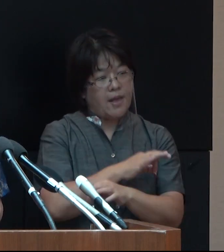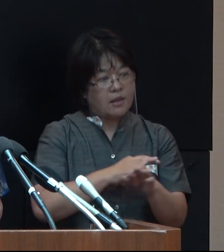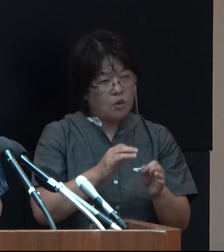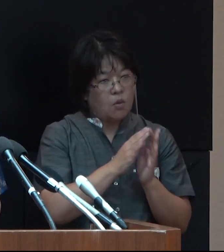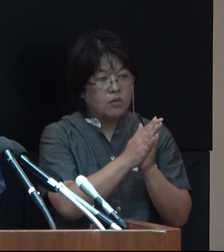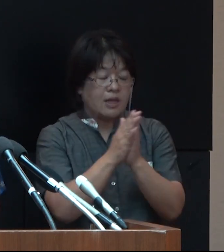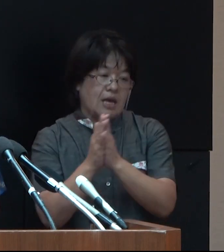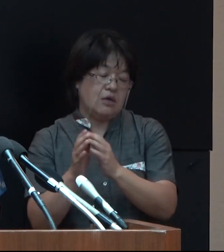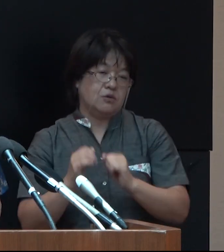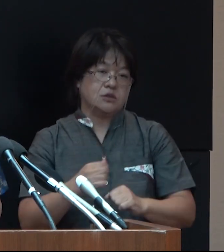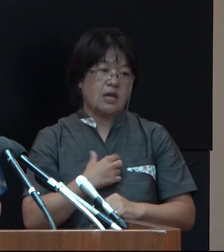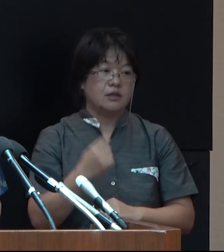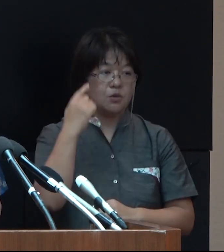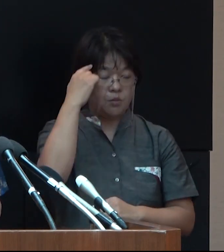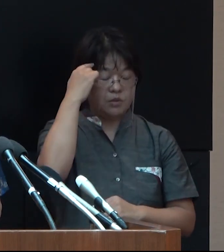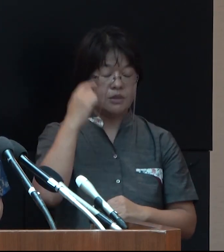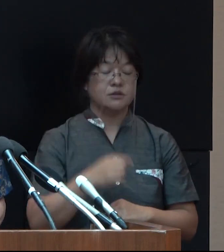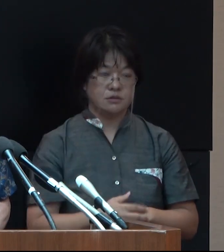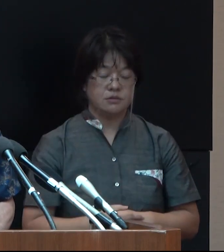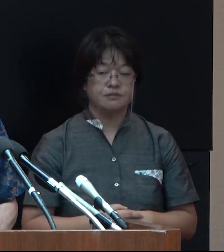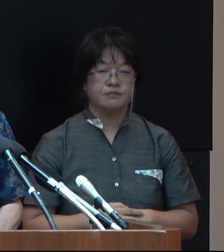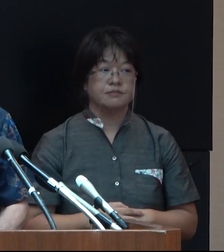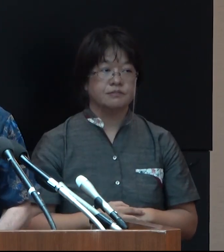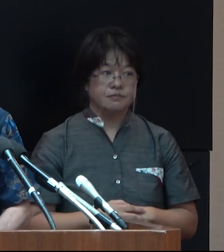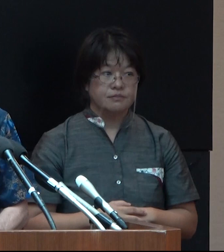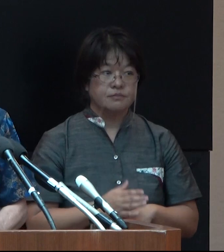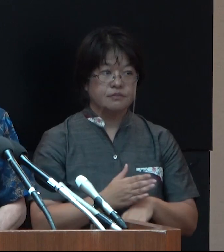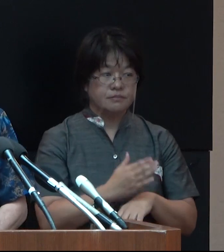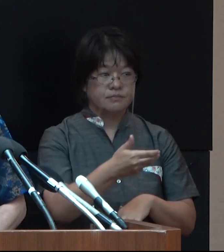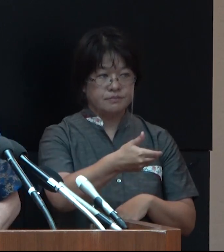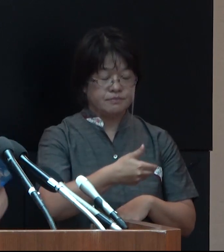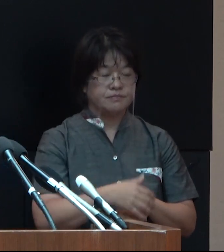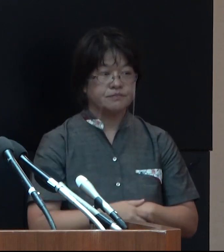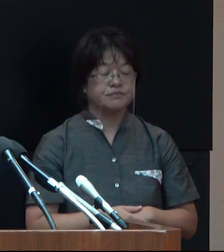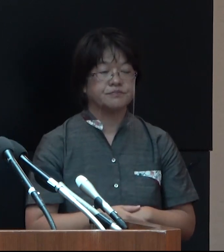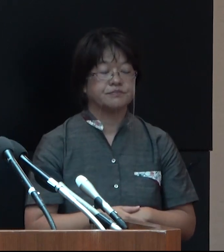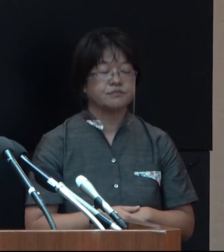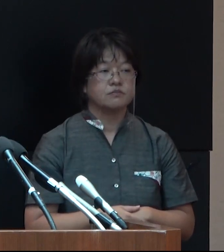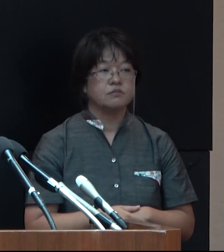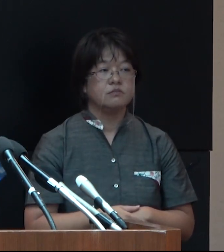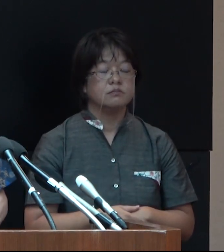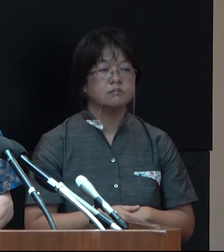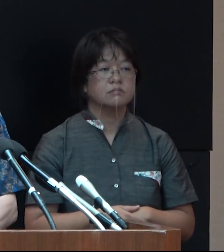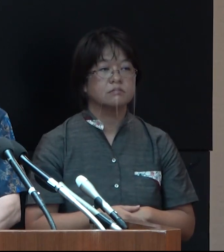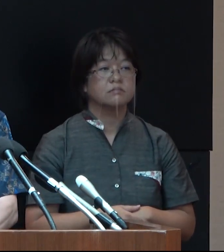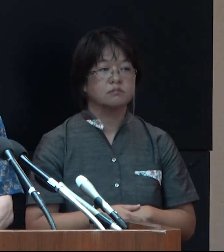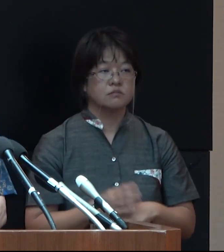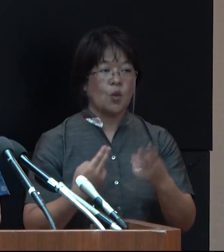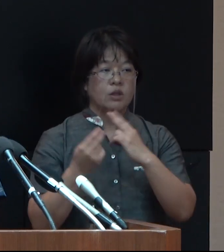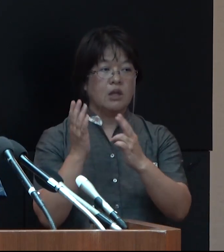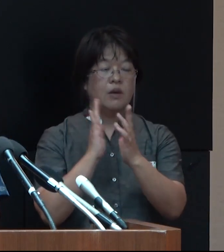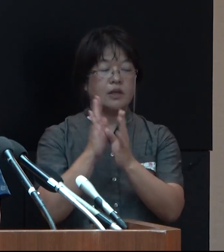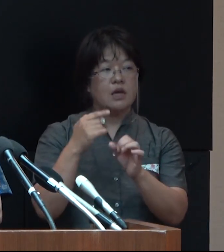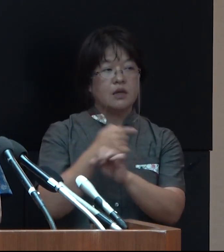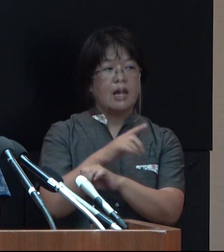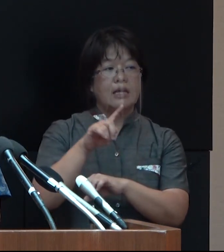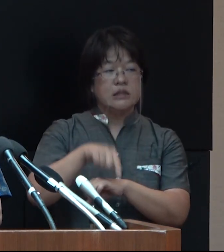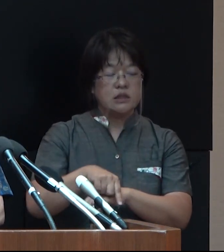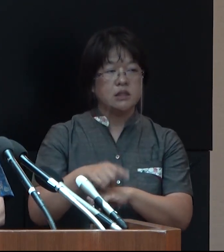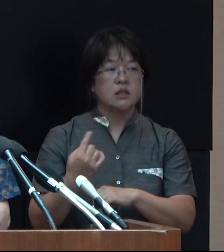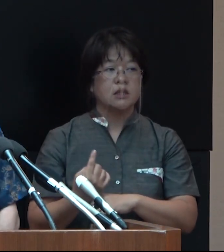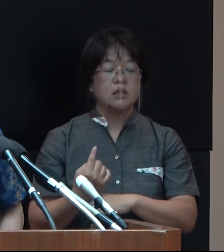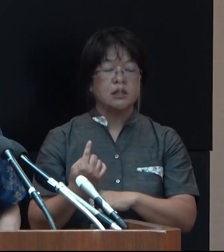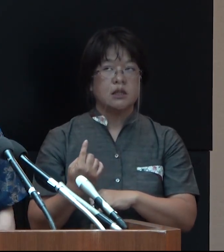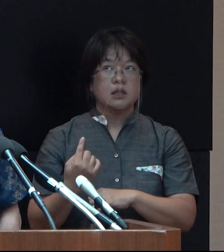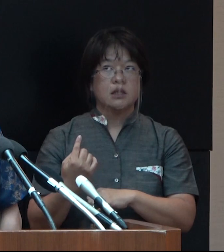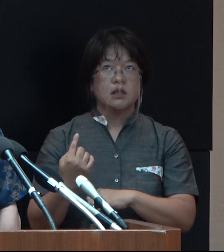ていただきたいということになりました。 ありがとうございます。質問は、県外に今出ているその